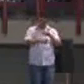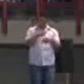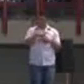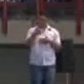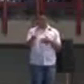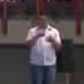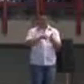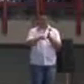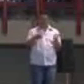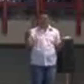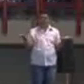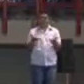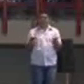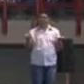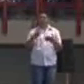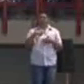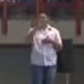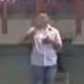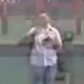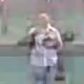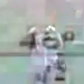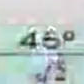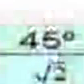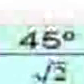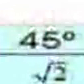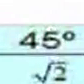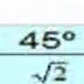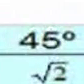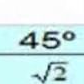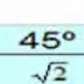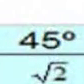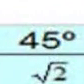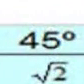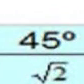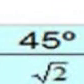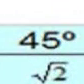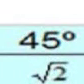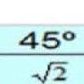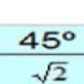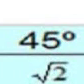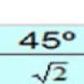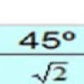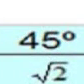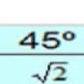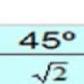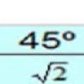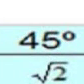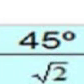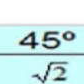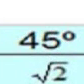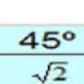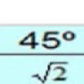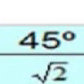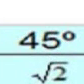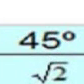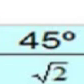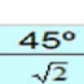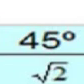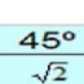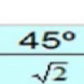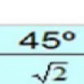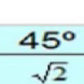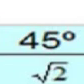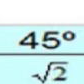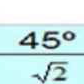dar. Existe uma tabela chamada de tabela de ângulos notáveis, que essa aí você tem que memorizar. Tem gente que cria